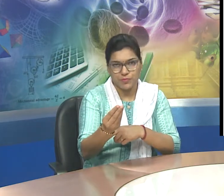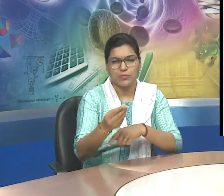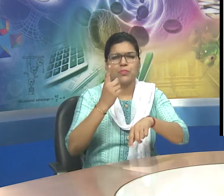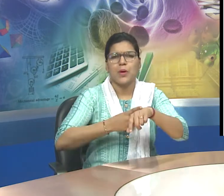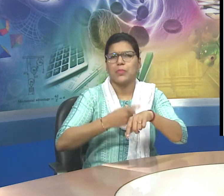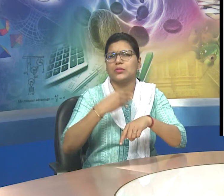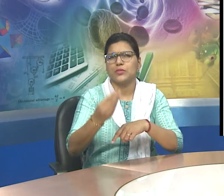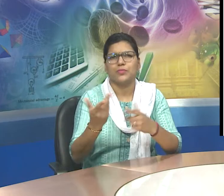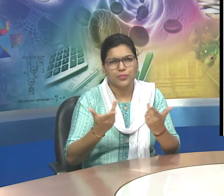पनिशमेंट